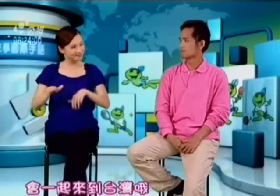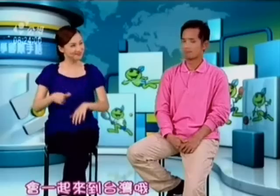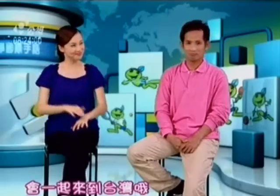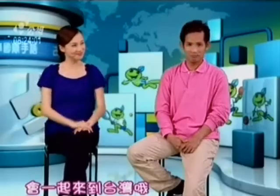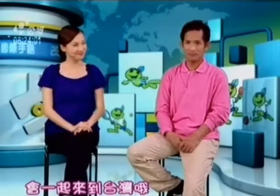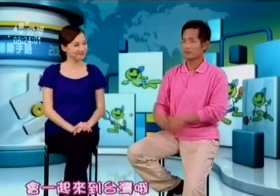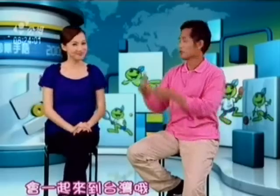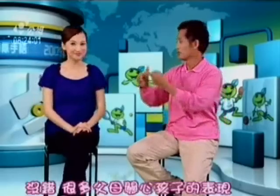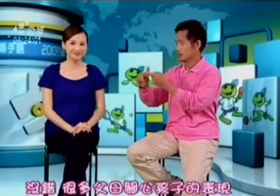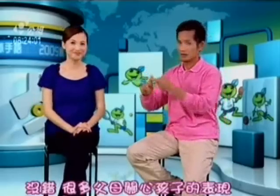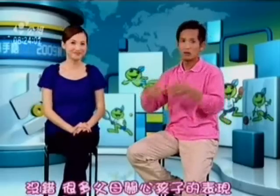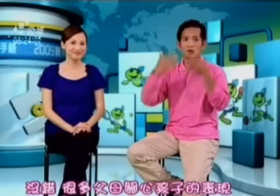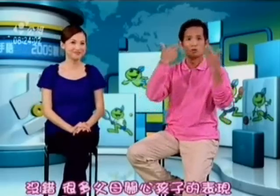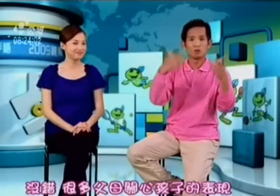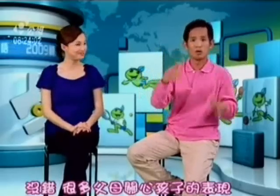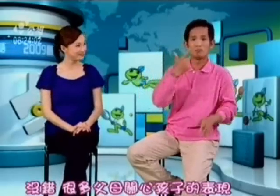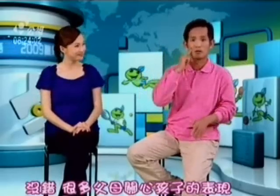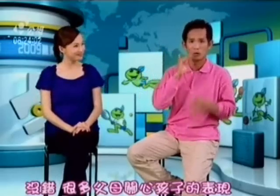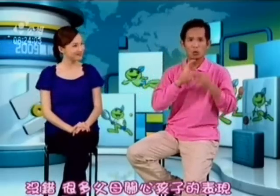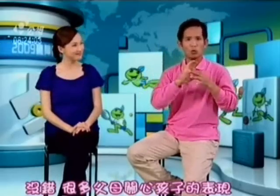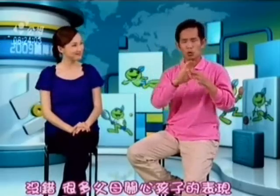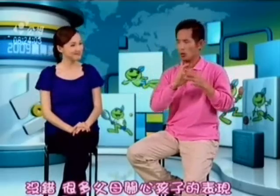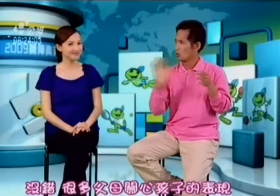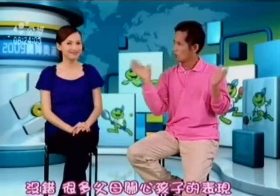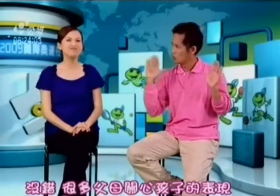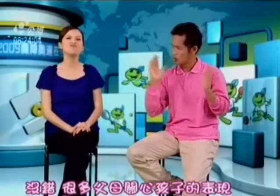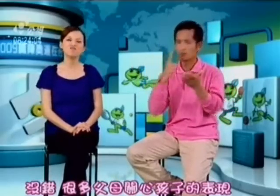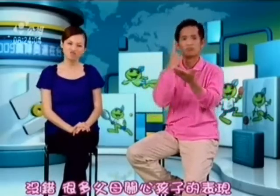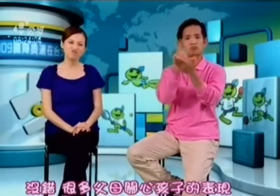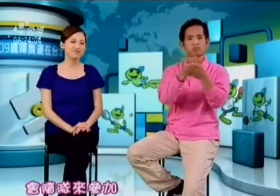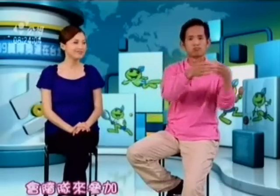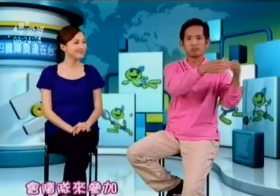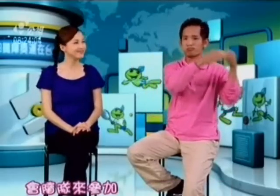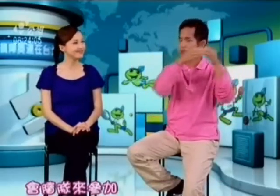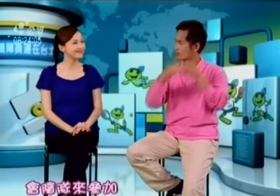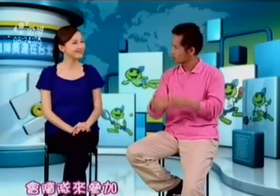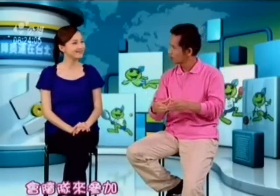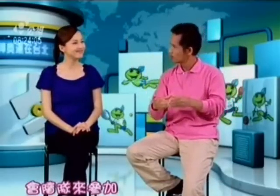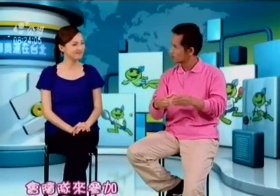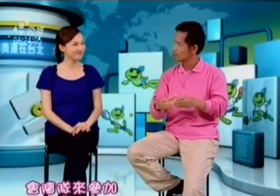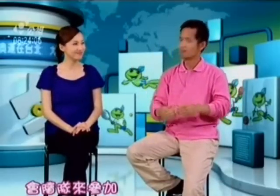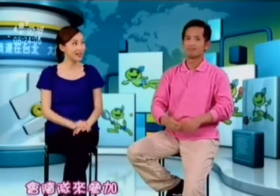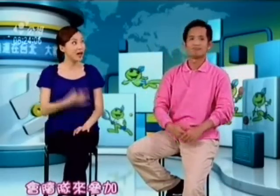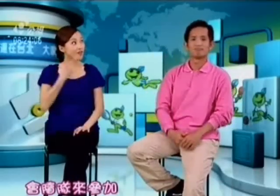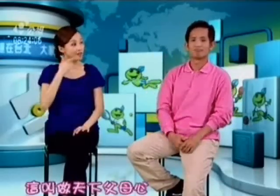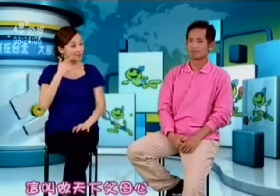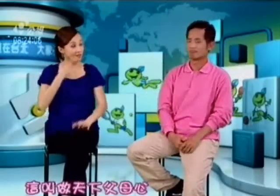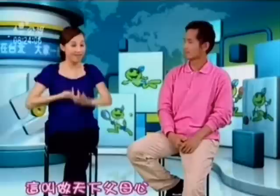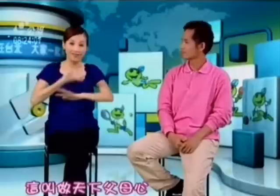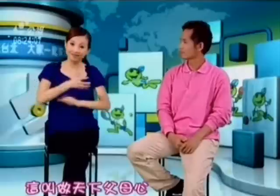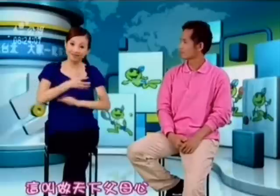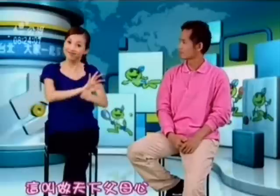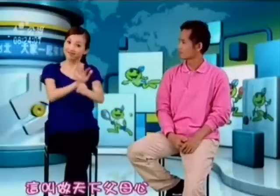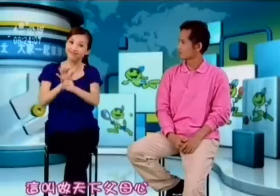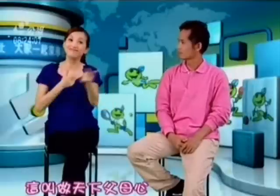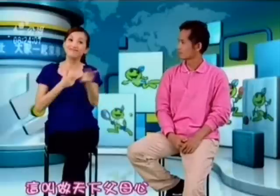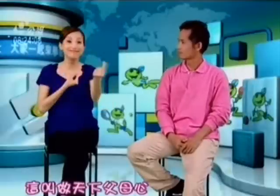哦。 没错，很多父母关心孩子的表现，会随队来参加。 这叫做天下父